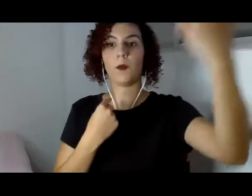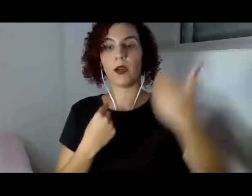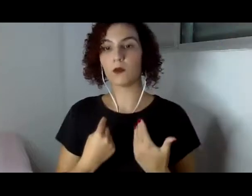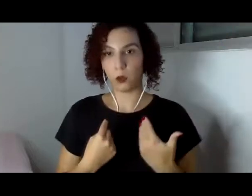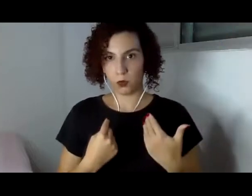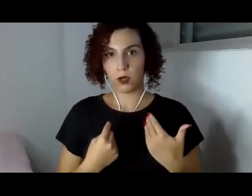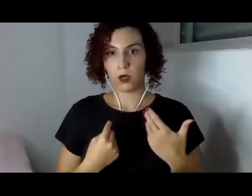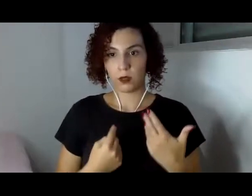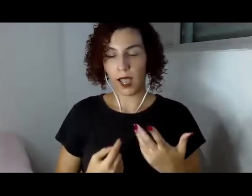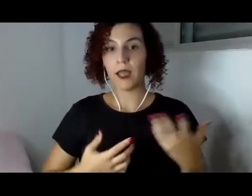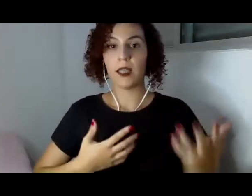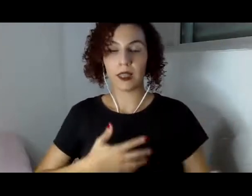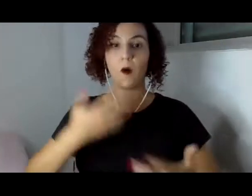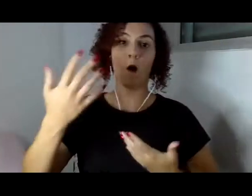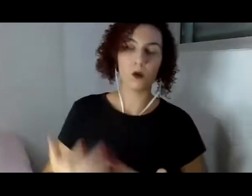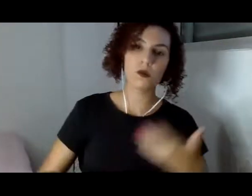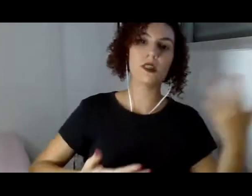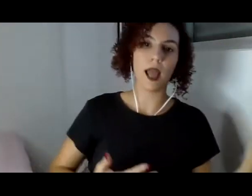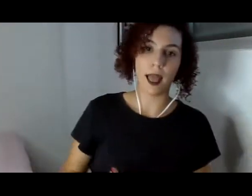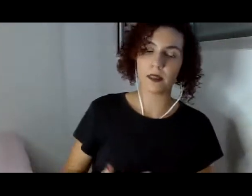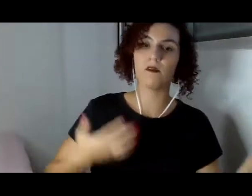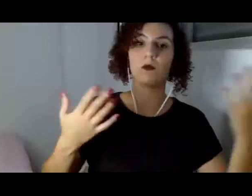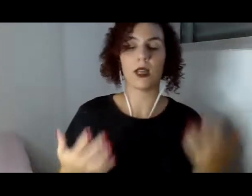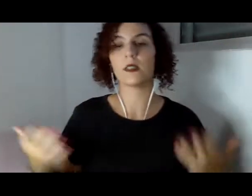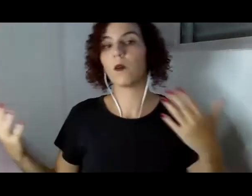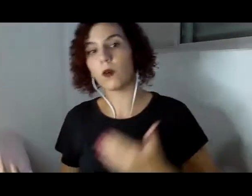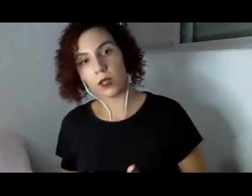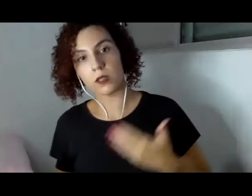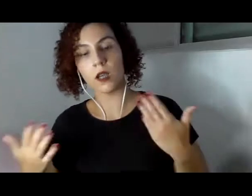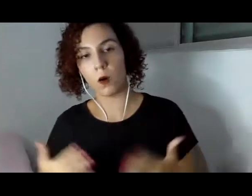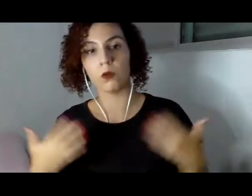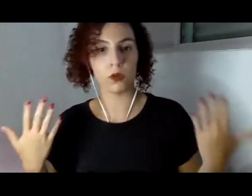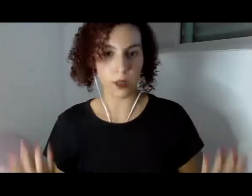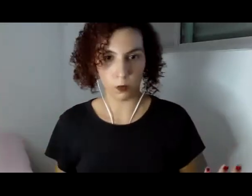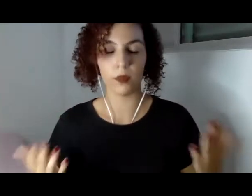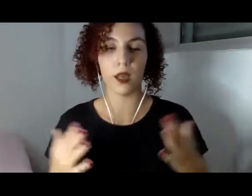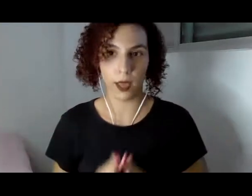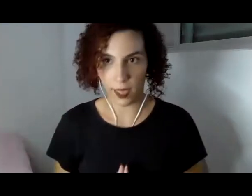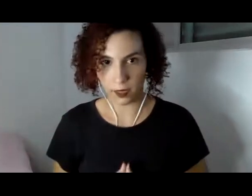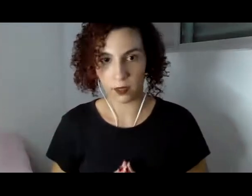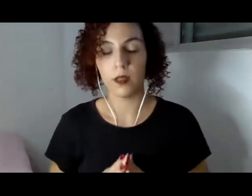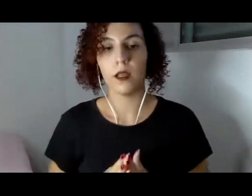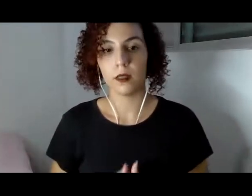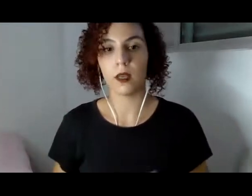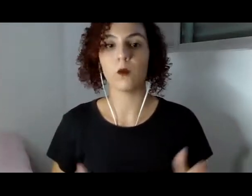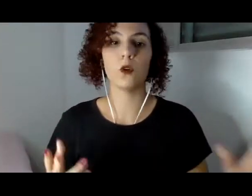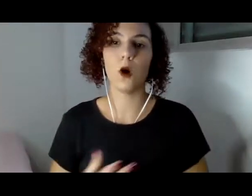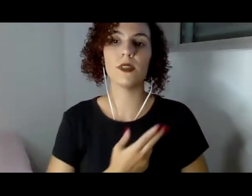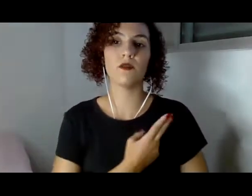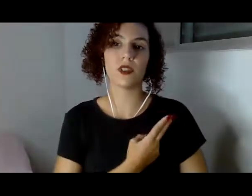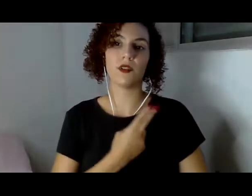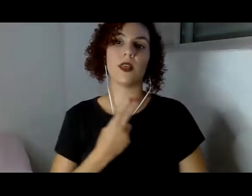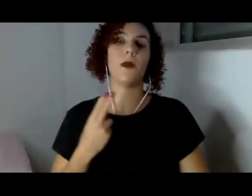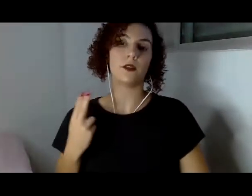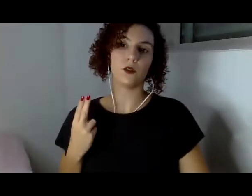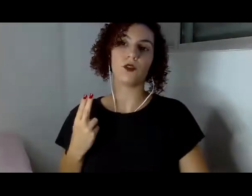alguém me perguntou, tá? Então, alguns sinais vão ter essa concordância, outros não. Não é regra. Então, no nome,